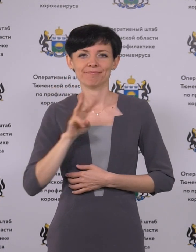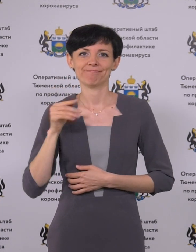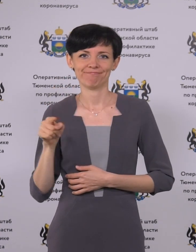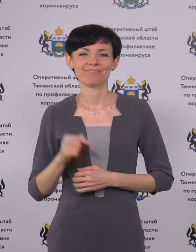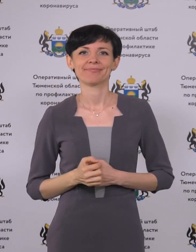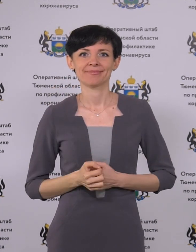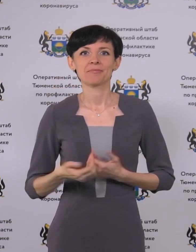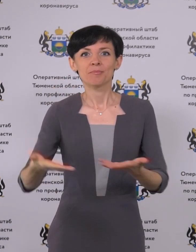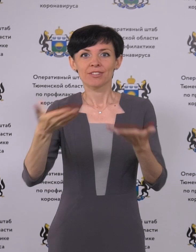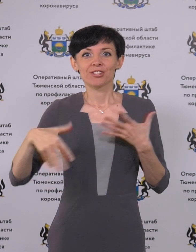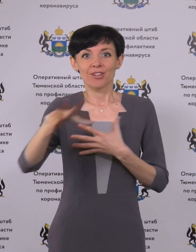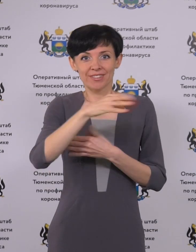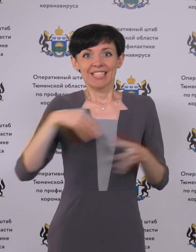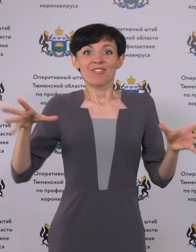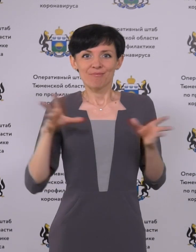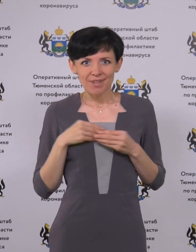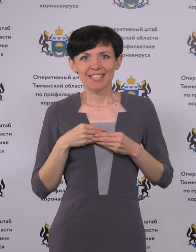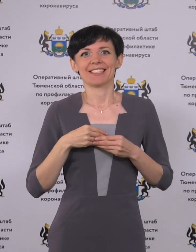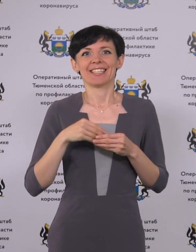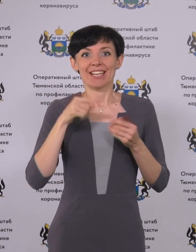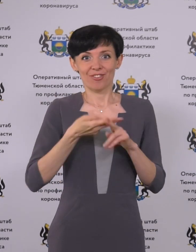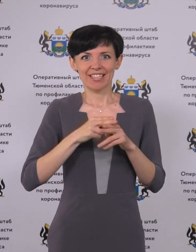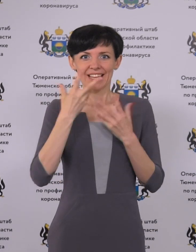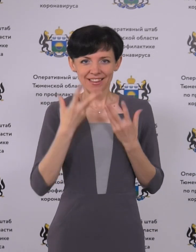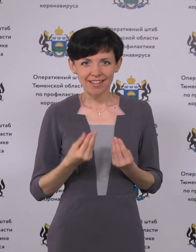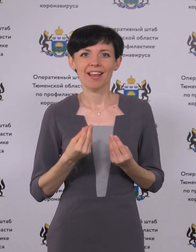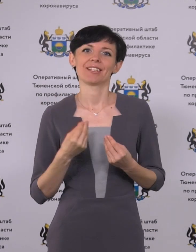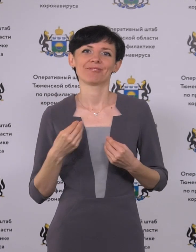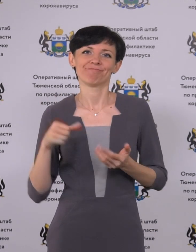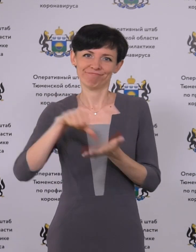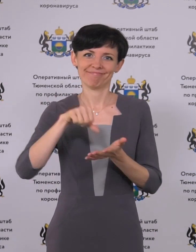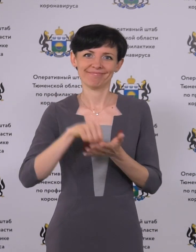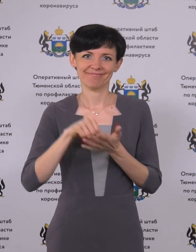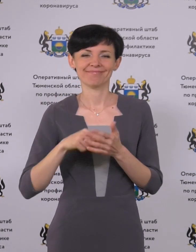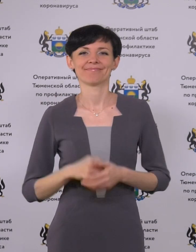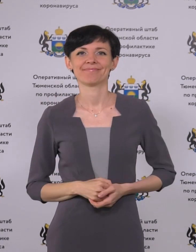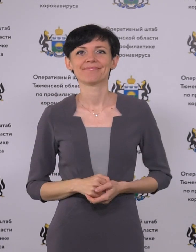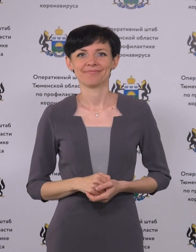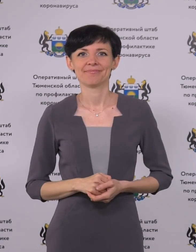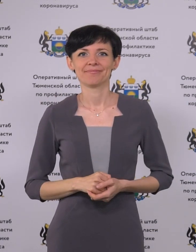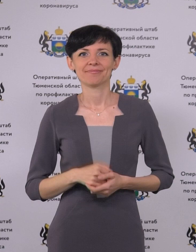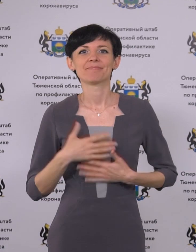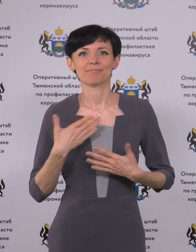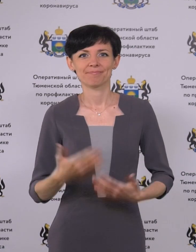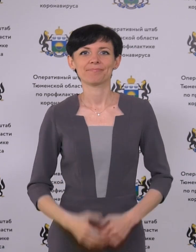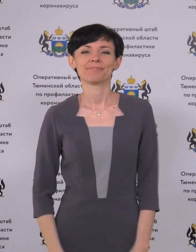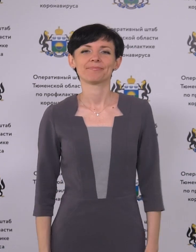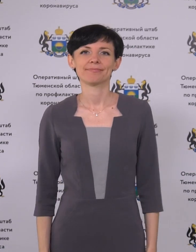вас вместе сделать этот день ярким с праздником дорогие дети с праздником уважаемые родители